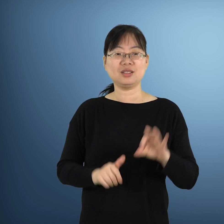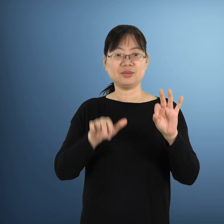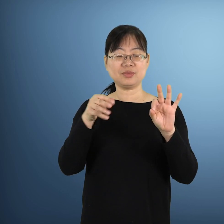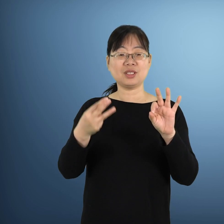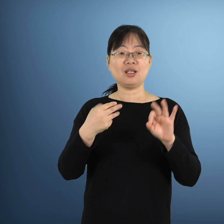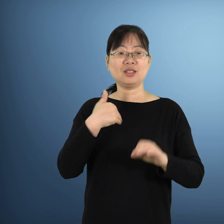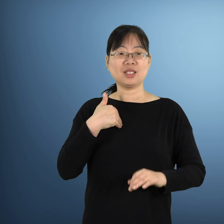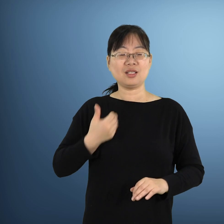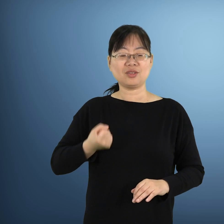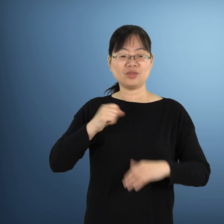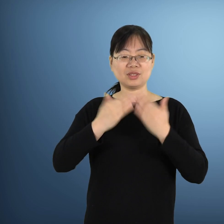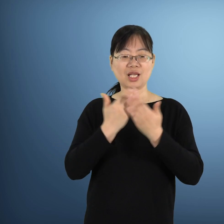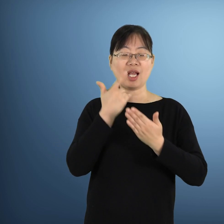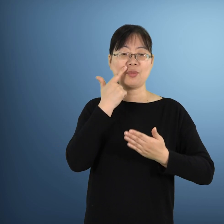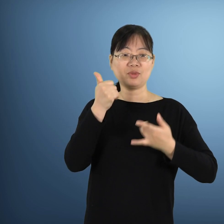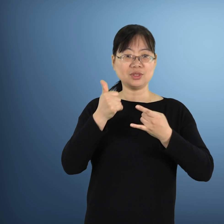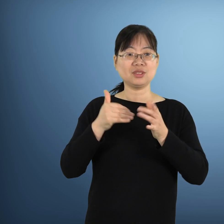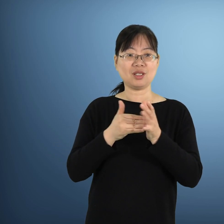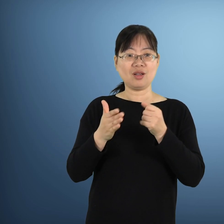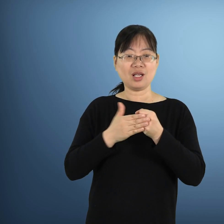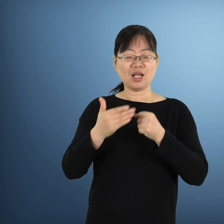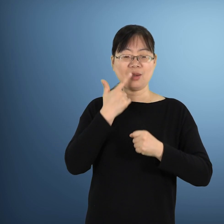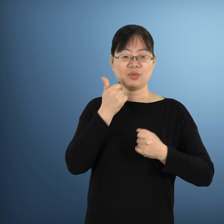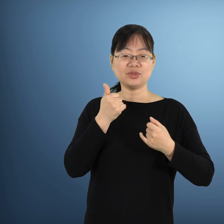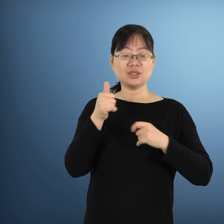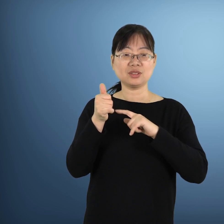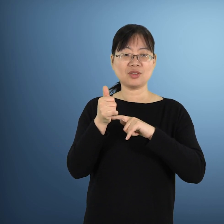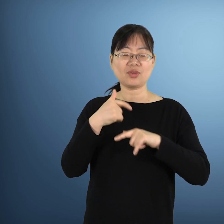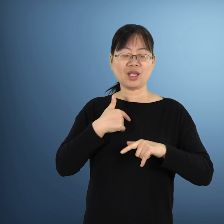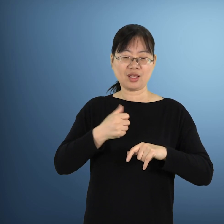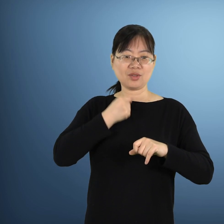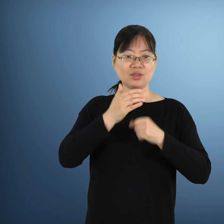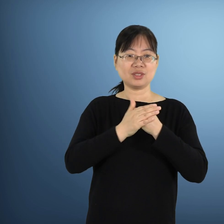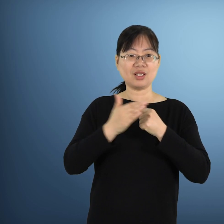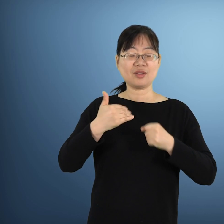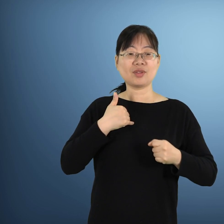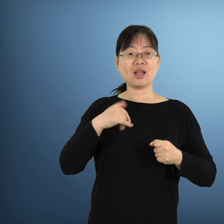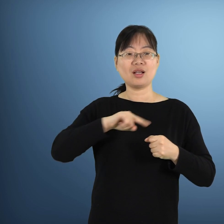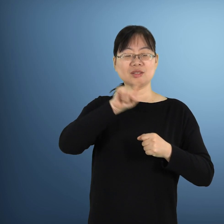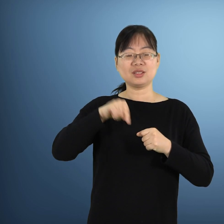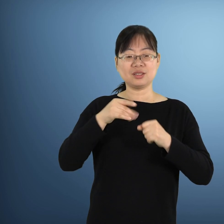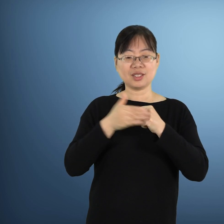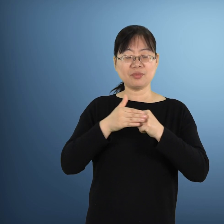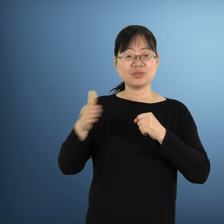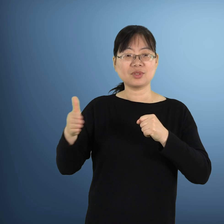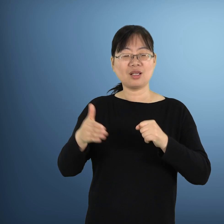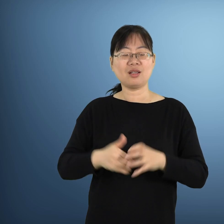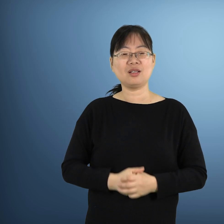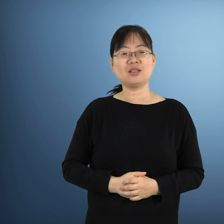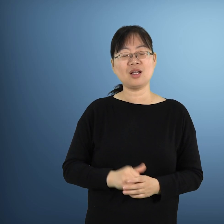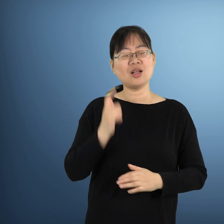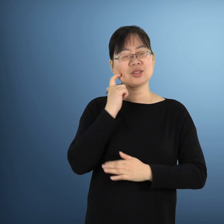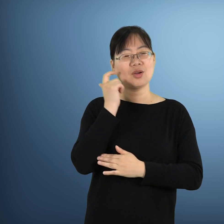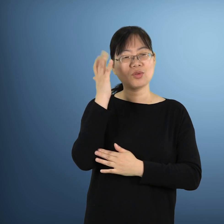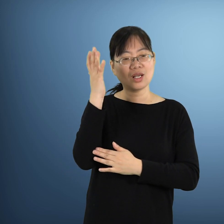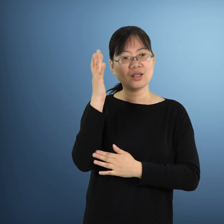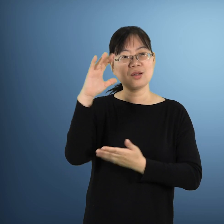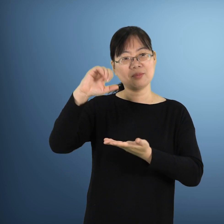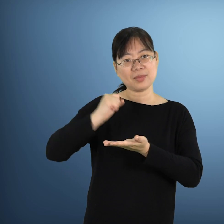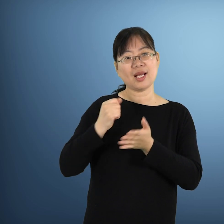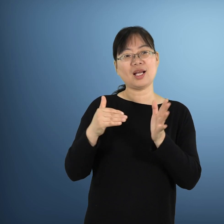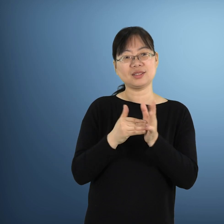10절 내 것은 다 아버지의 것이요 아버지의 것은 내 것이온데 내가 그들로 말미암아